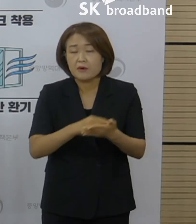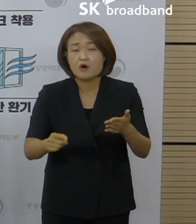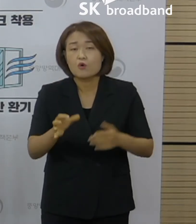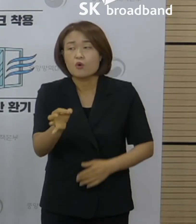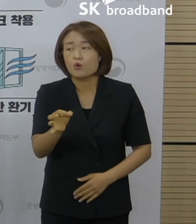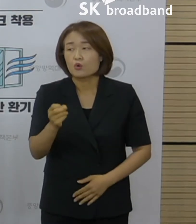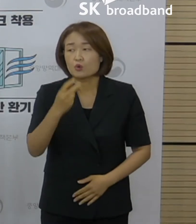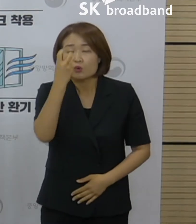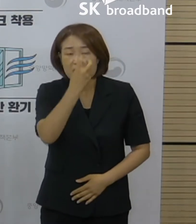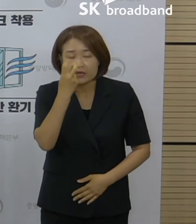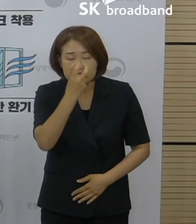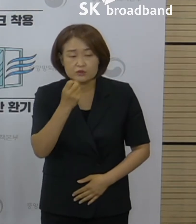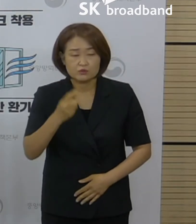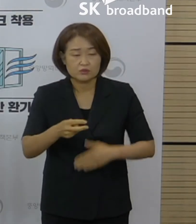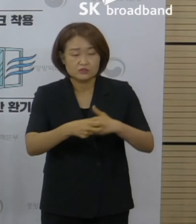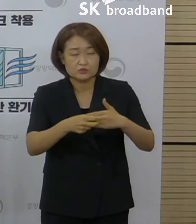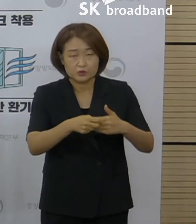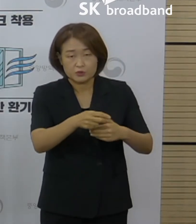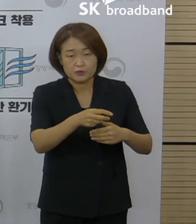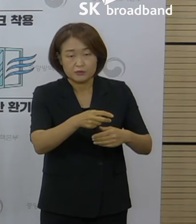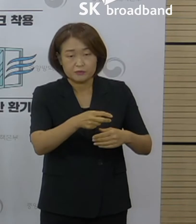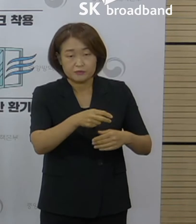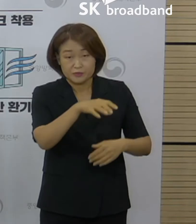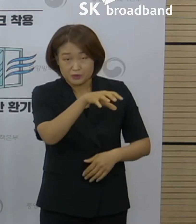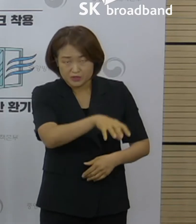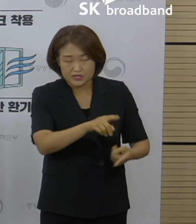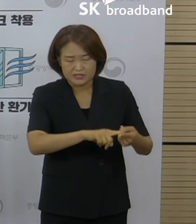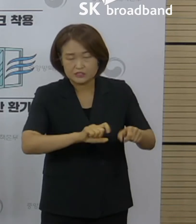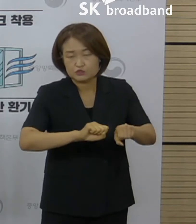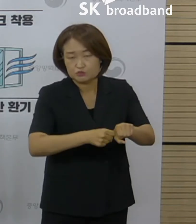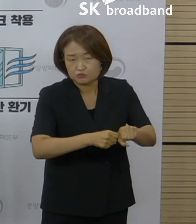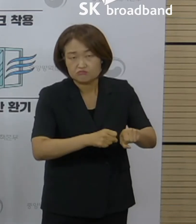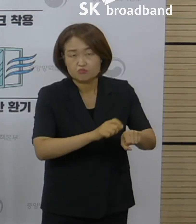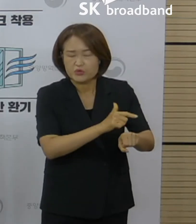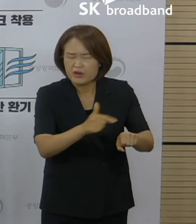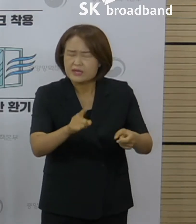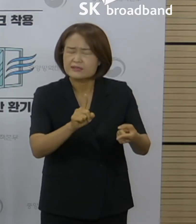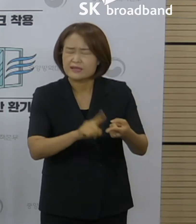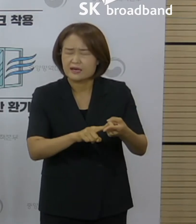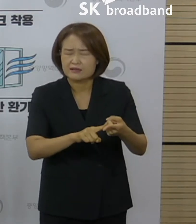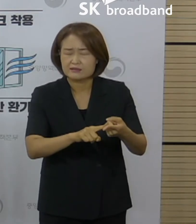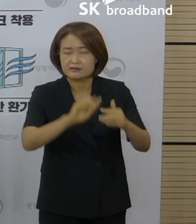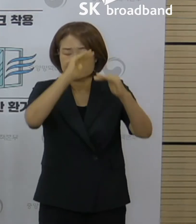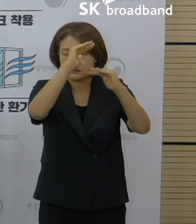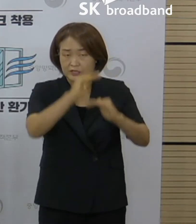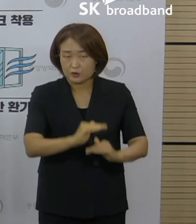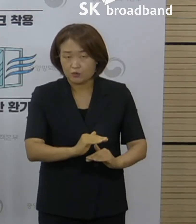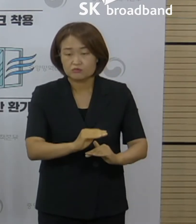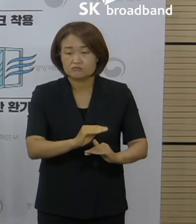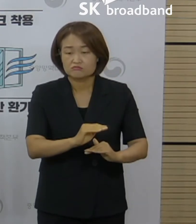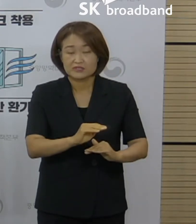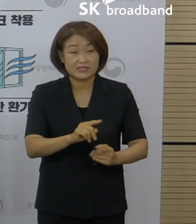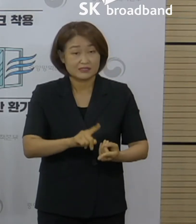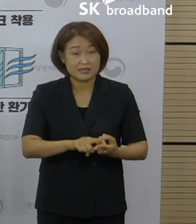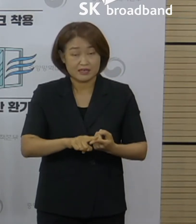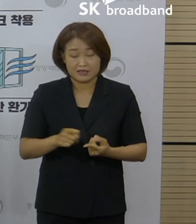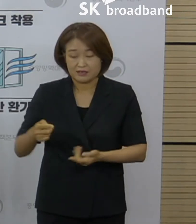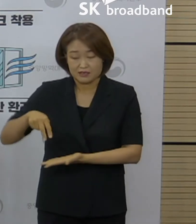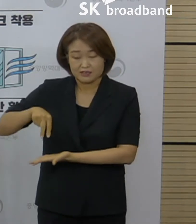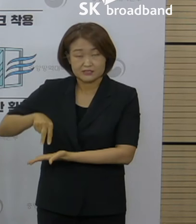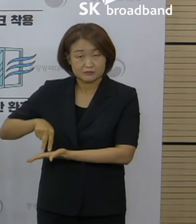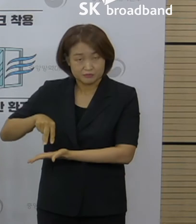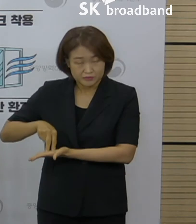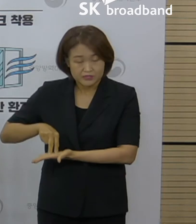미흡 의료기관에 대한 처분 등 관련된 내용에 대해서 질병청 또 예방접종 추진단의